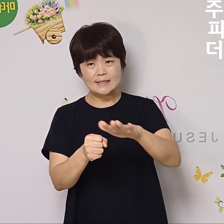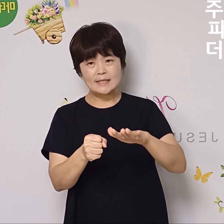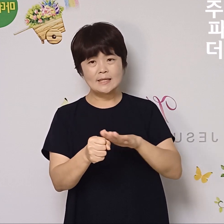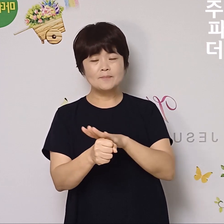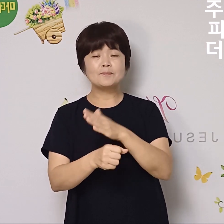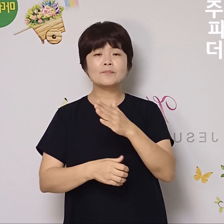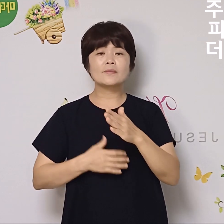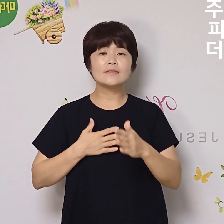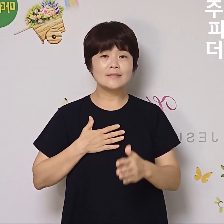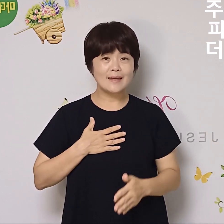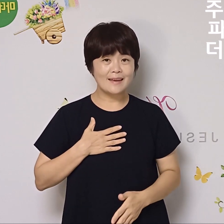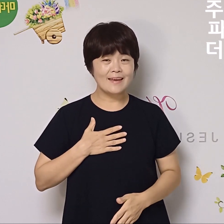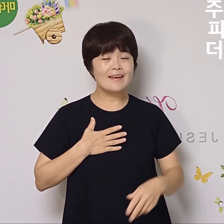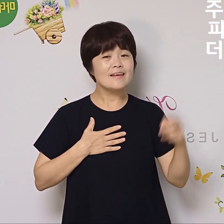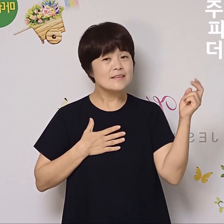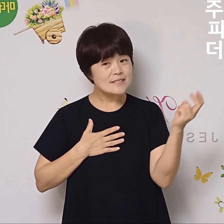주사랑이 내